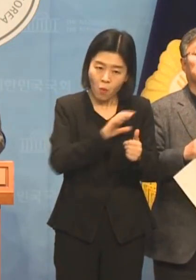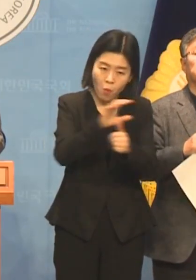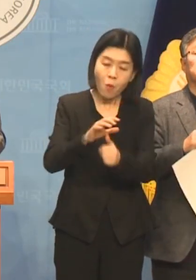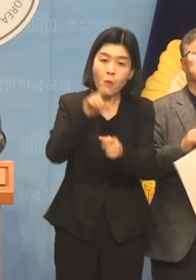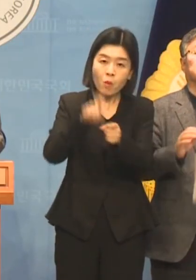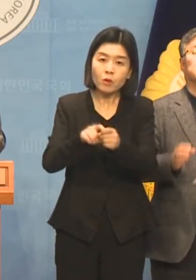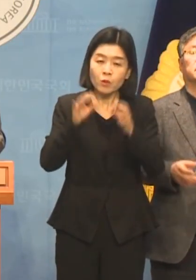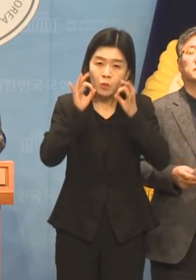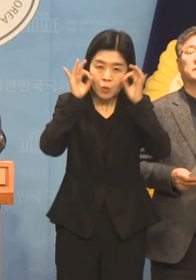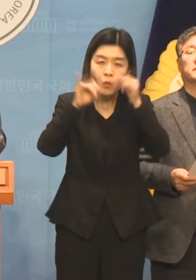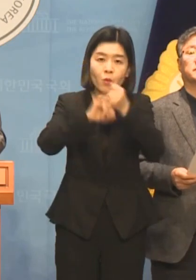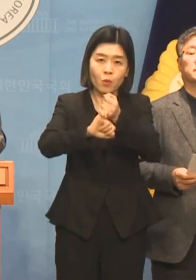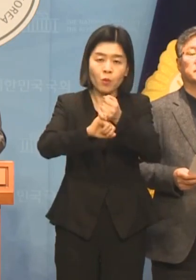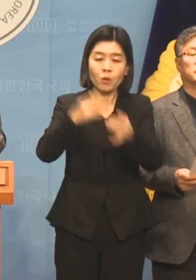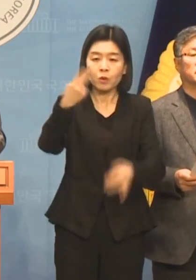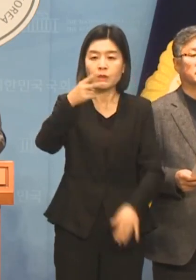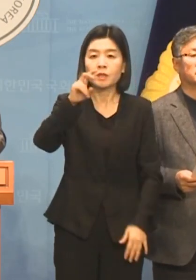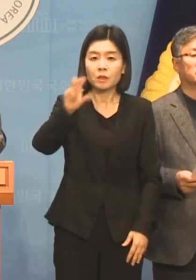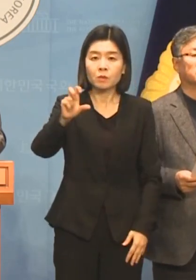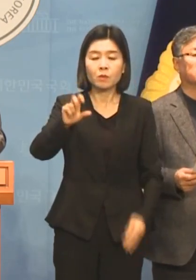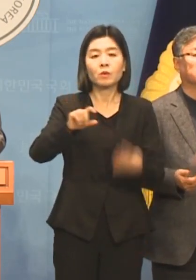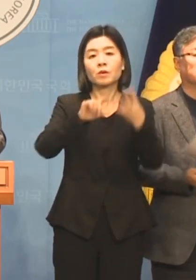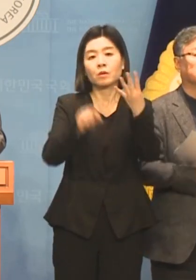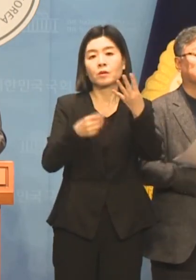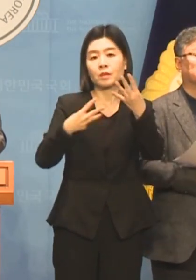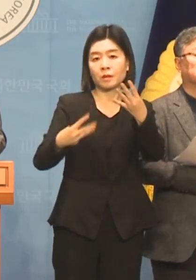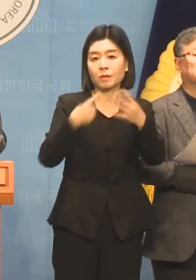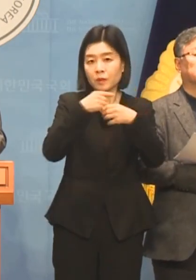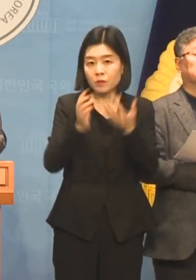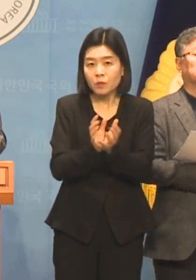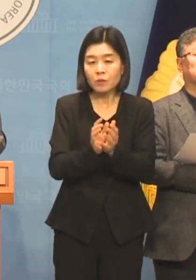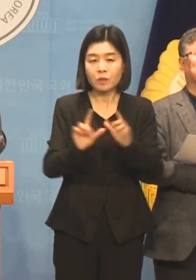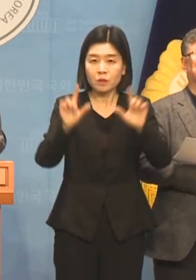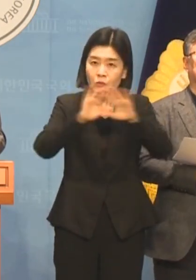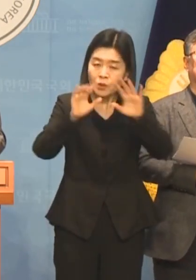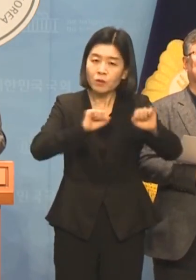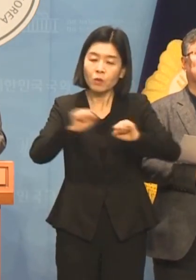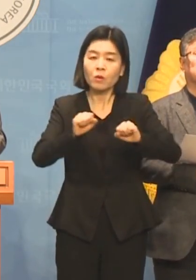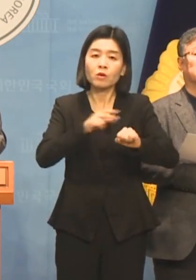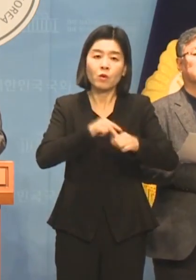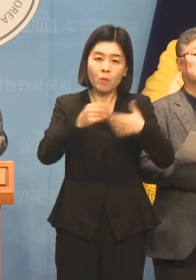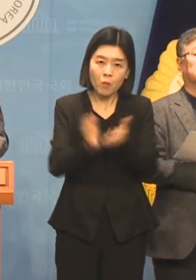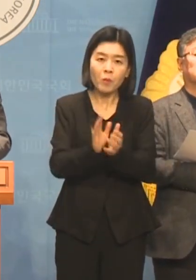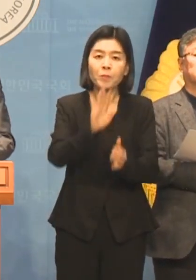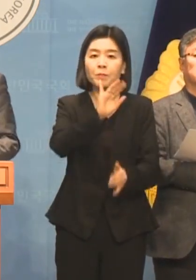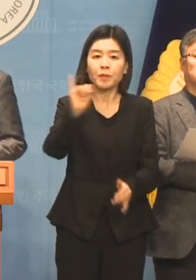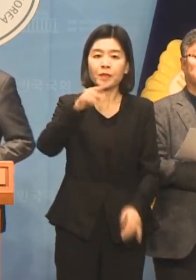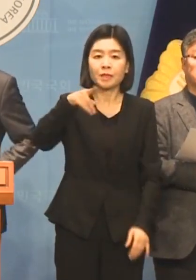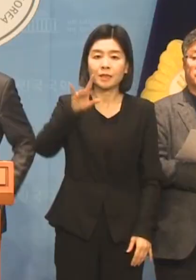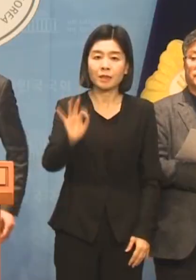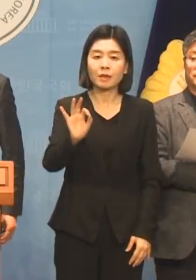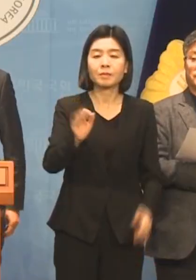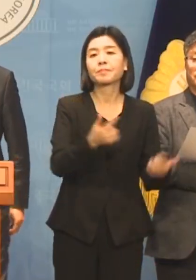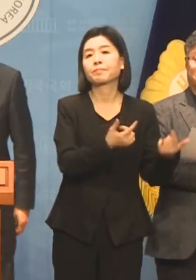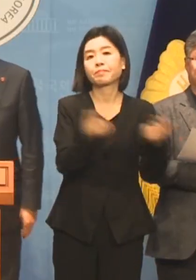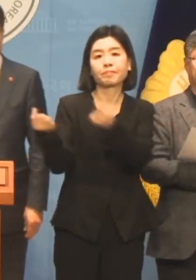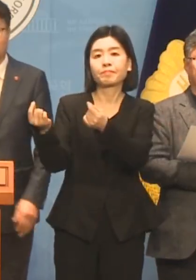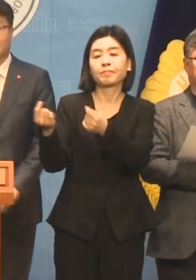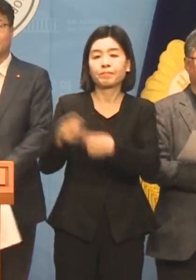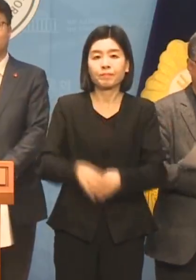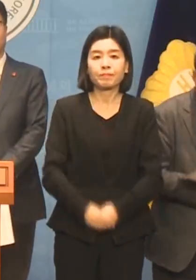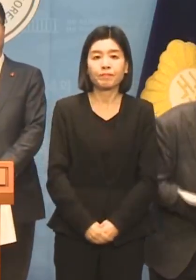다하겠습니다. 2025년 4월 3일 더불어민주당 기후행동의원 모임 비상일동.